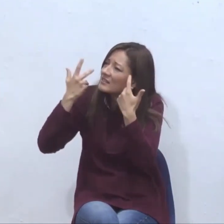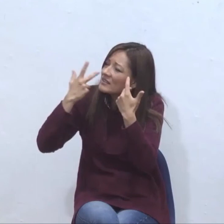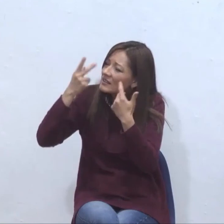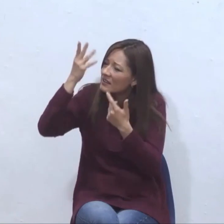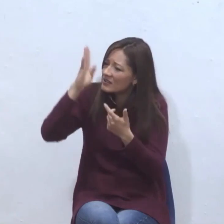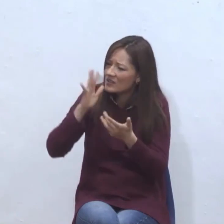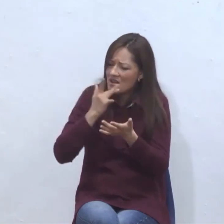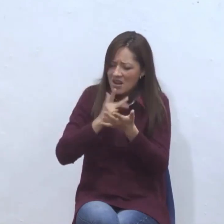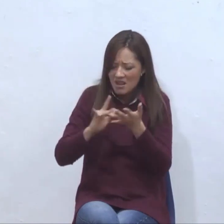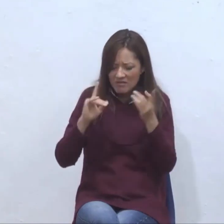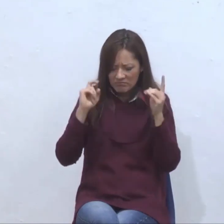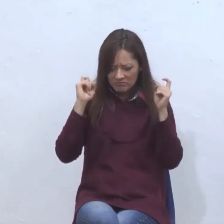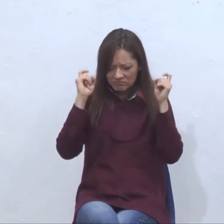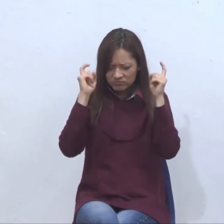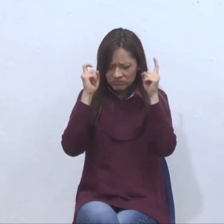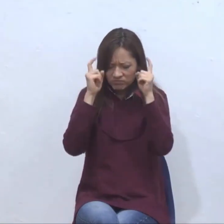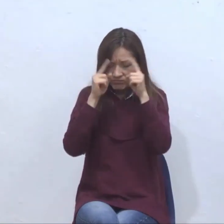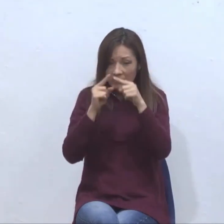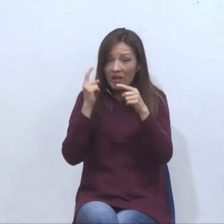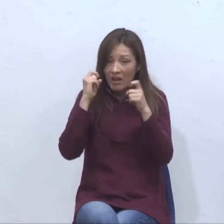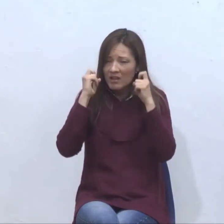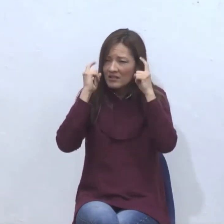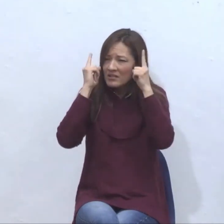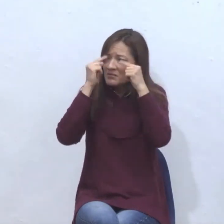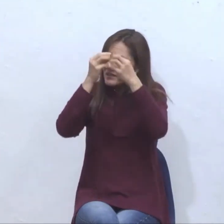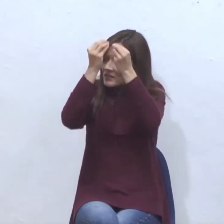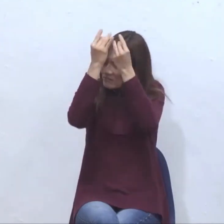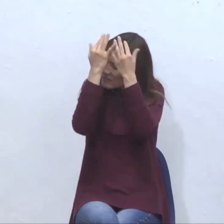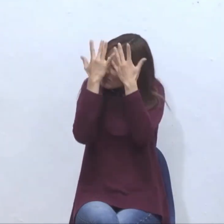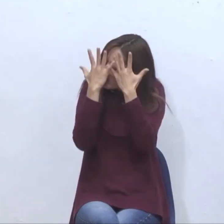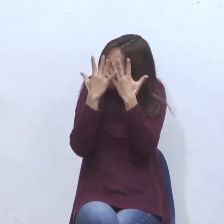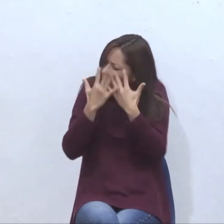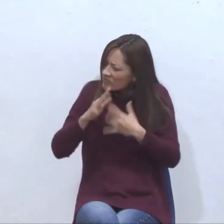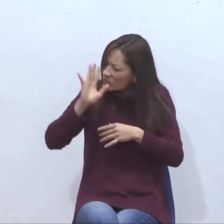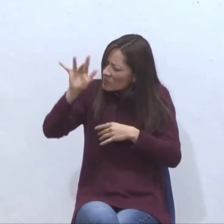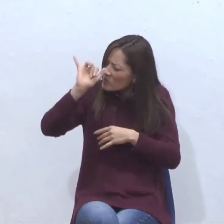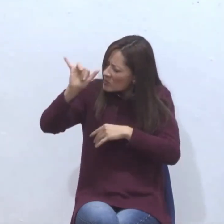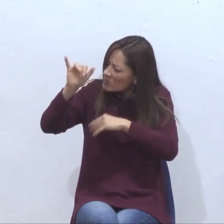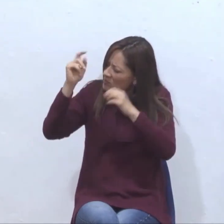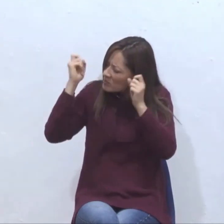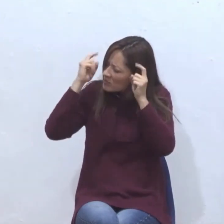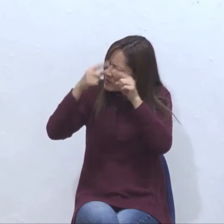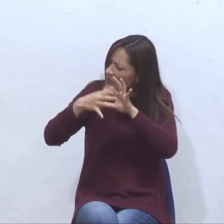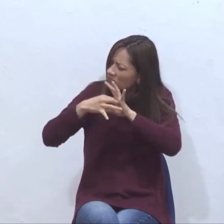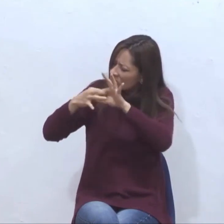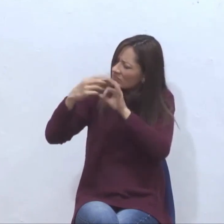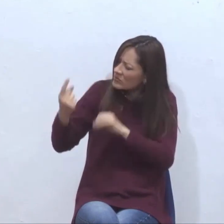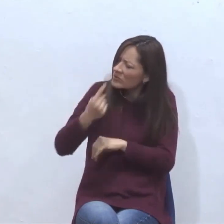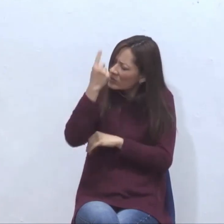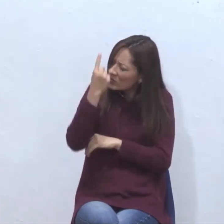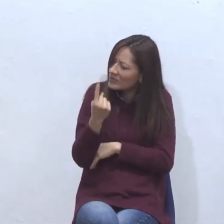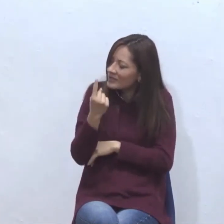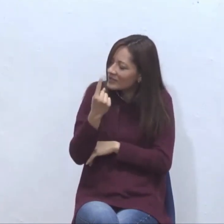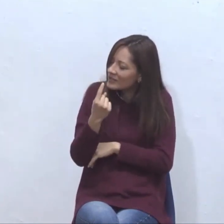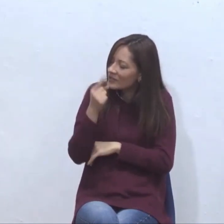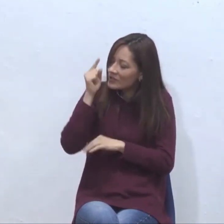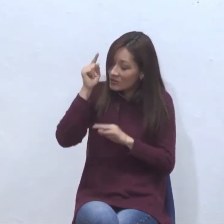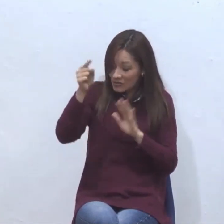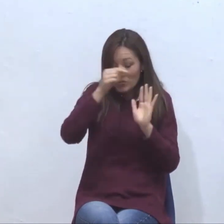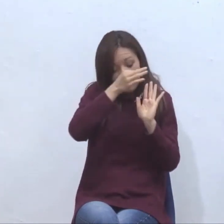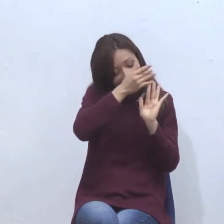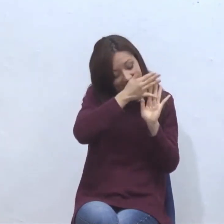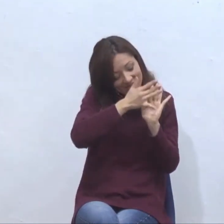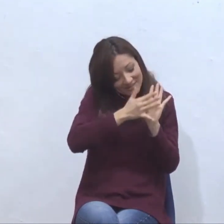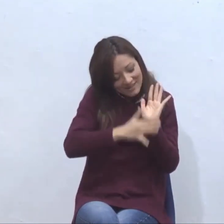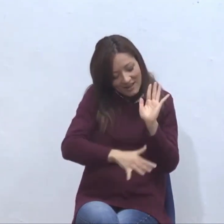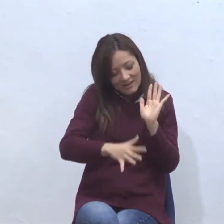limpia nuestra mente. Que nuestra mente sea revestida de tu pensamiento, que seamos uno solo, Padre, porque tú derramaste la sangre y